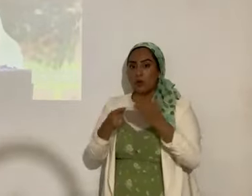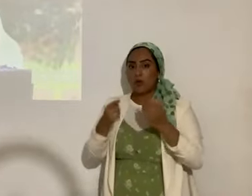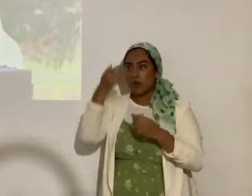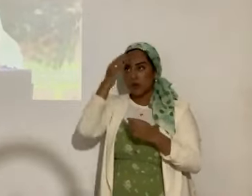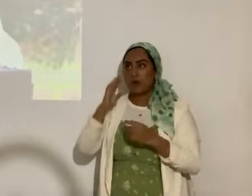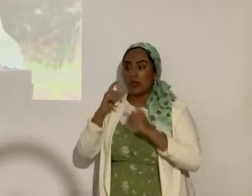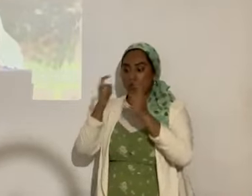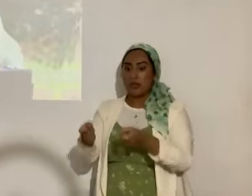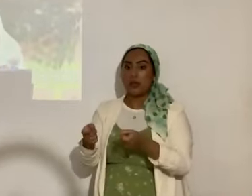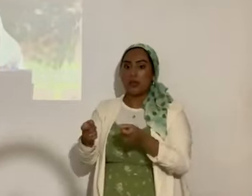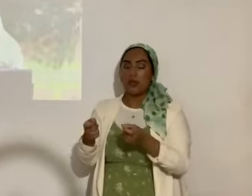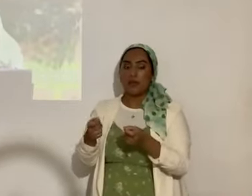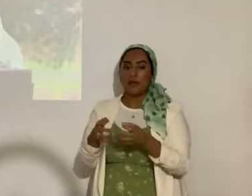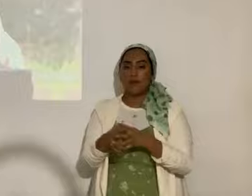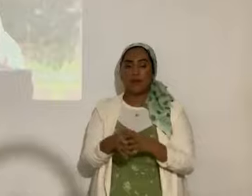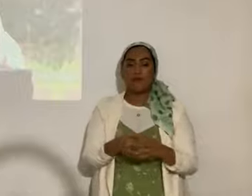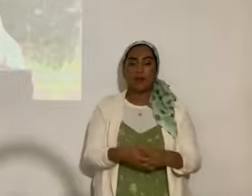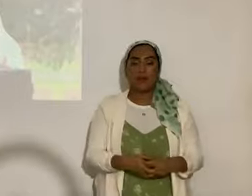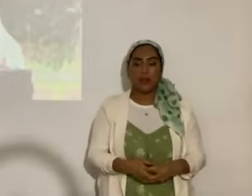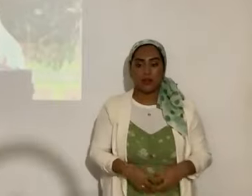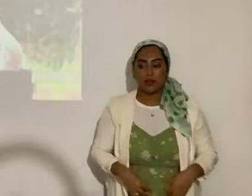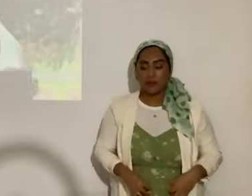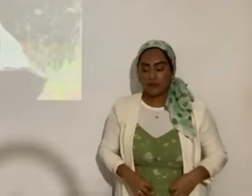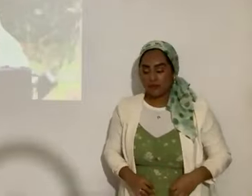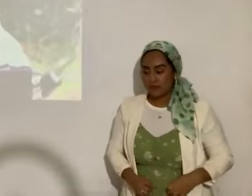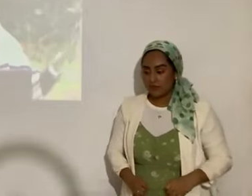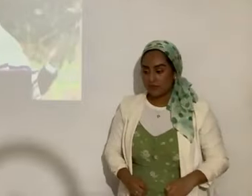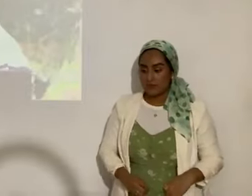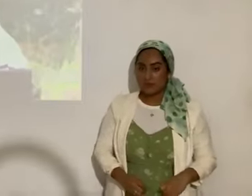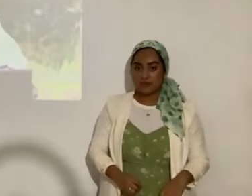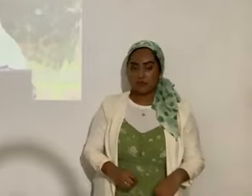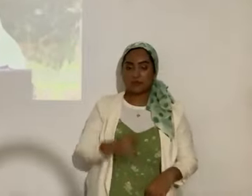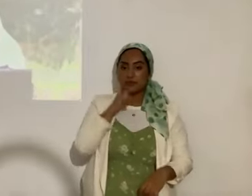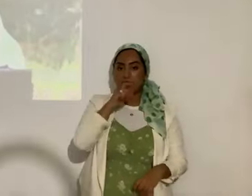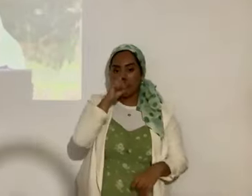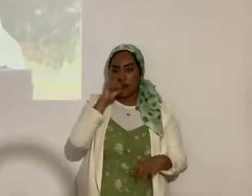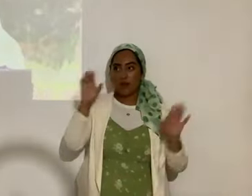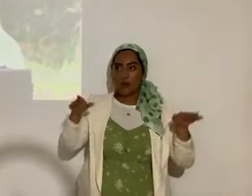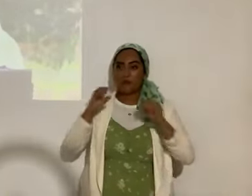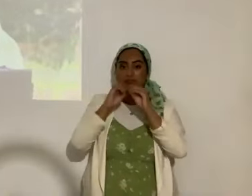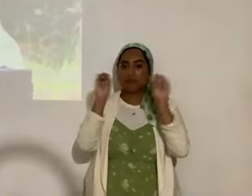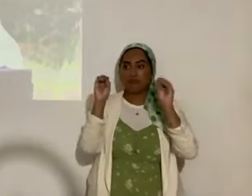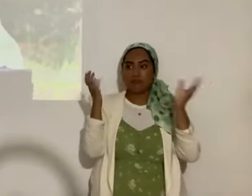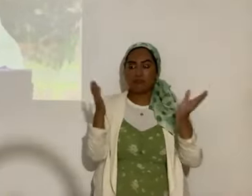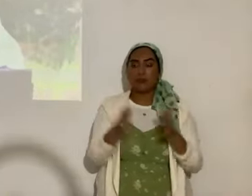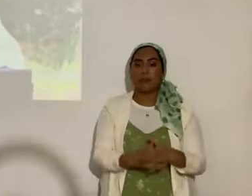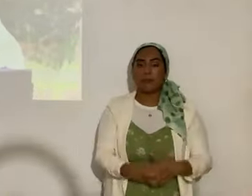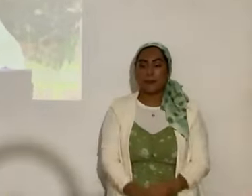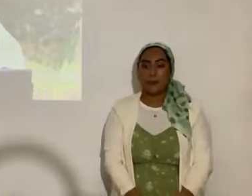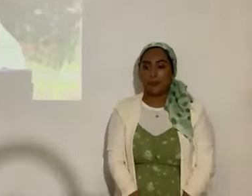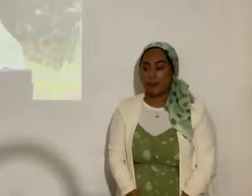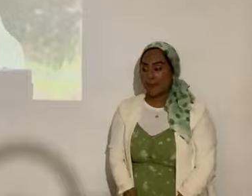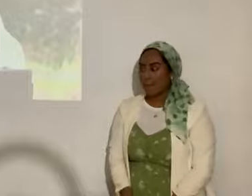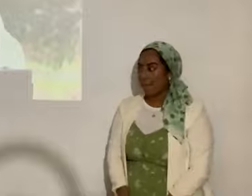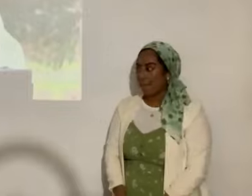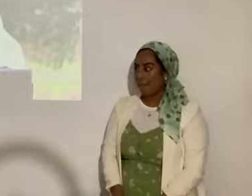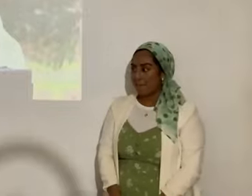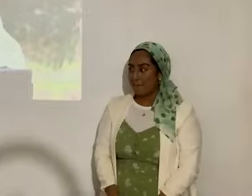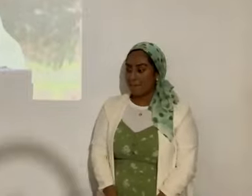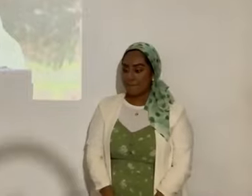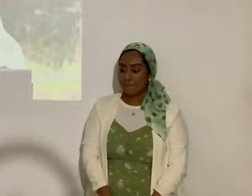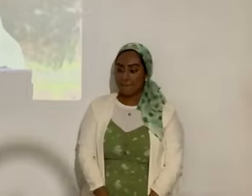le ha dado estar en su hábitat está realmente volando sobre las montañas como como las águilas que son libres el